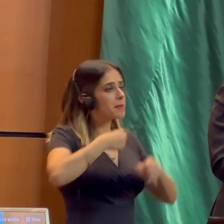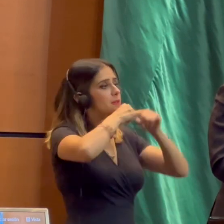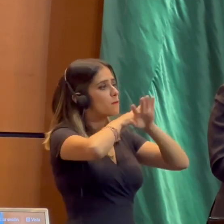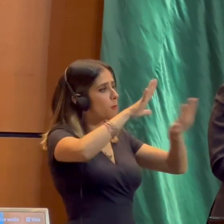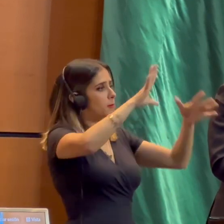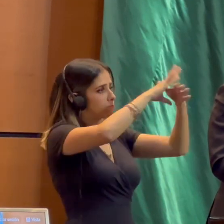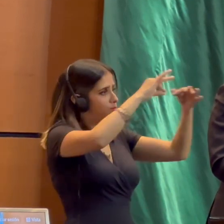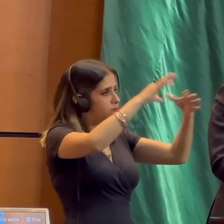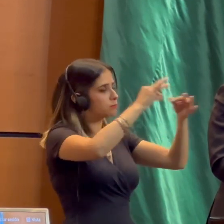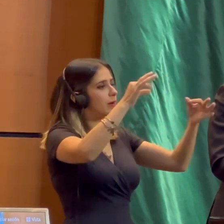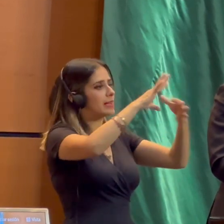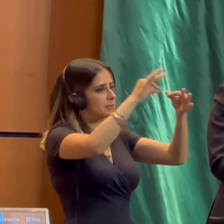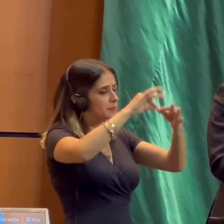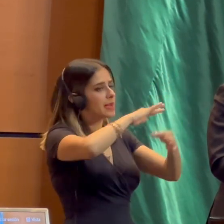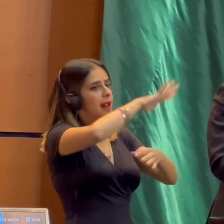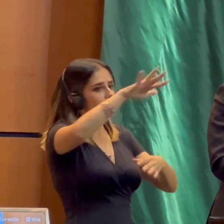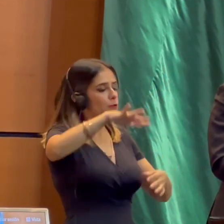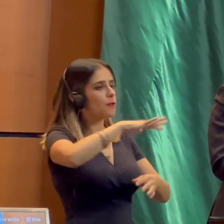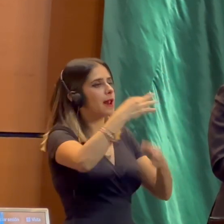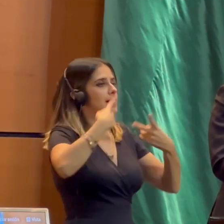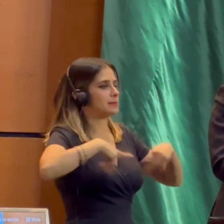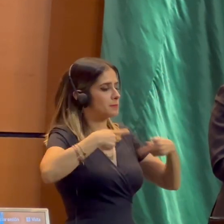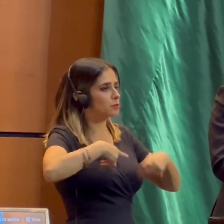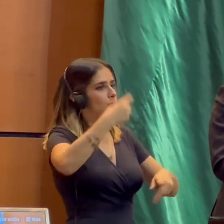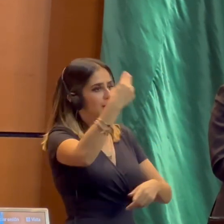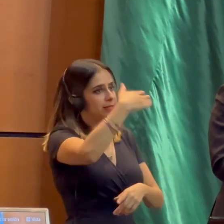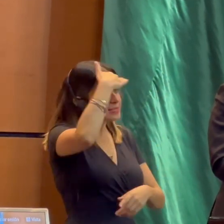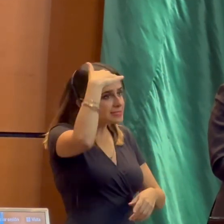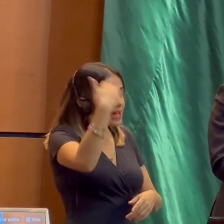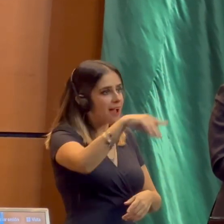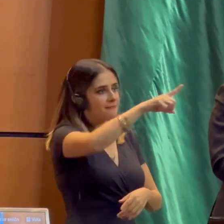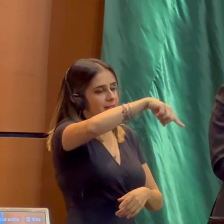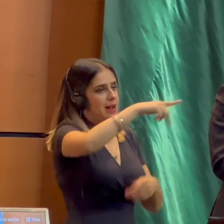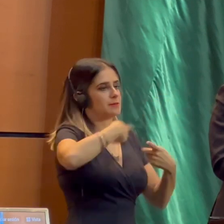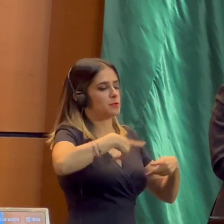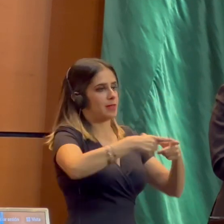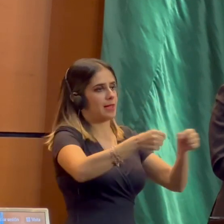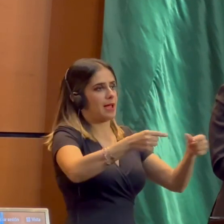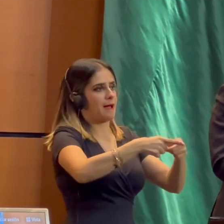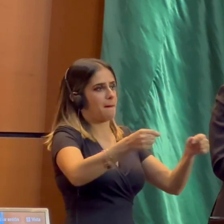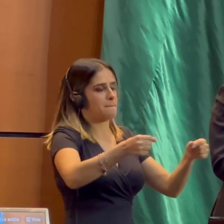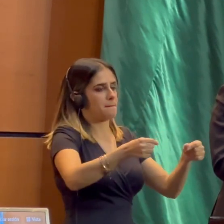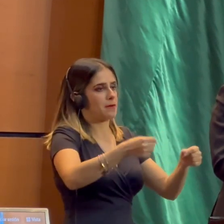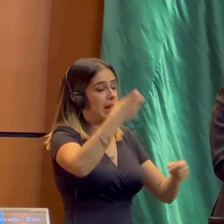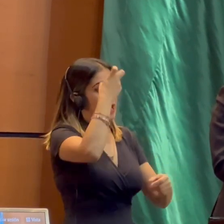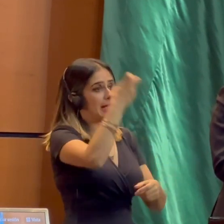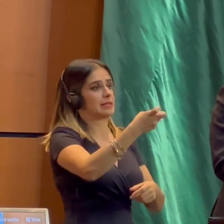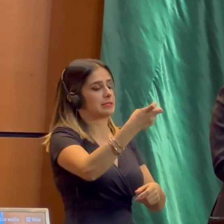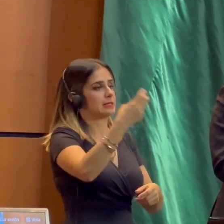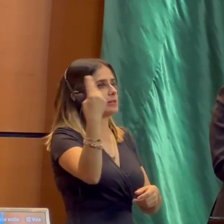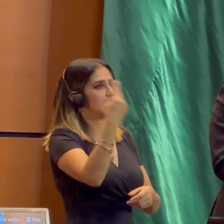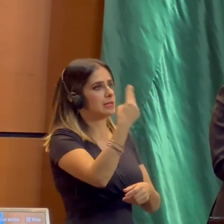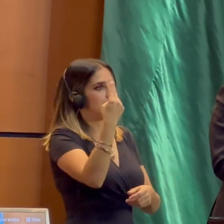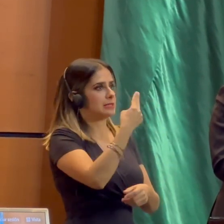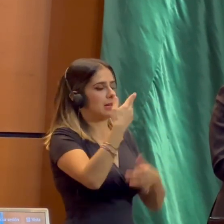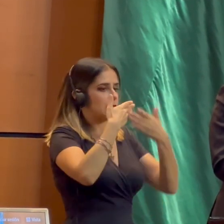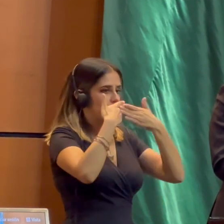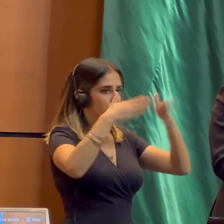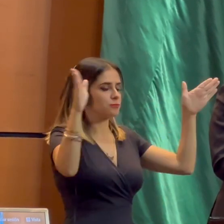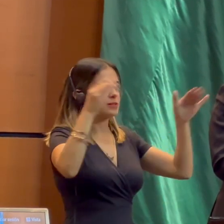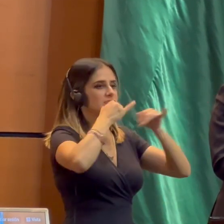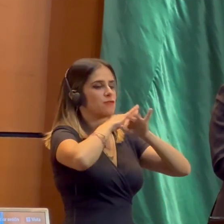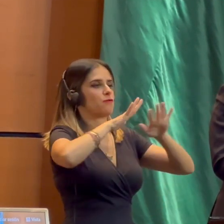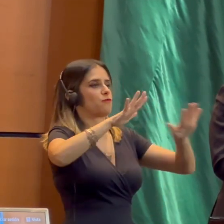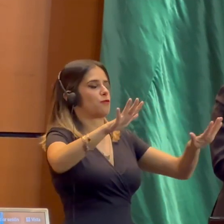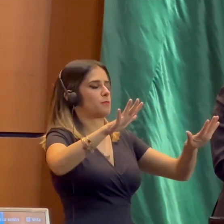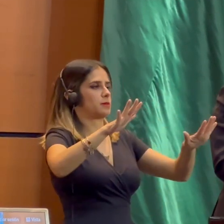それは公表するということはあり得るということです。したがってこれまで公表していなかったからといって